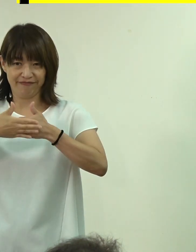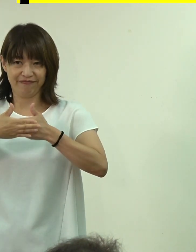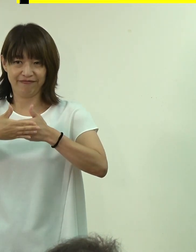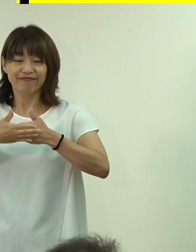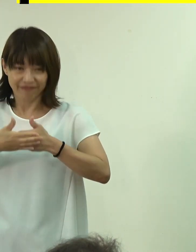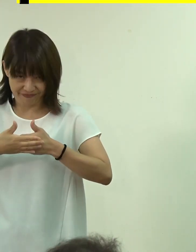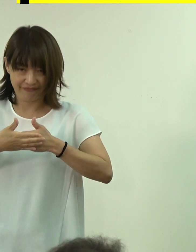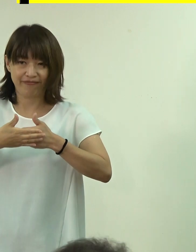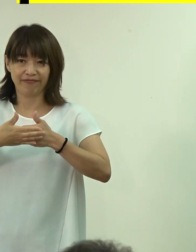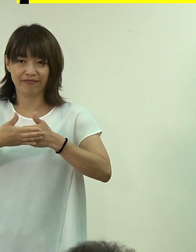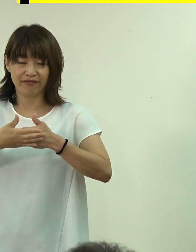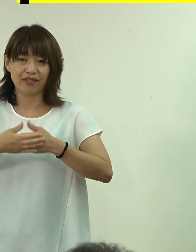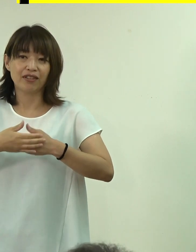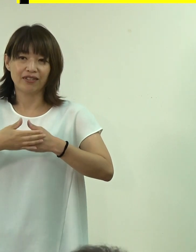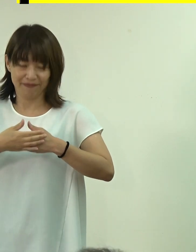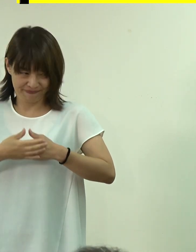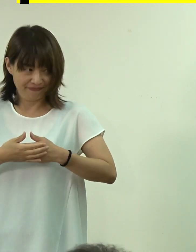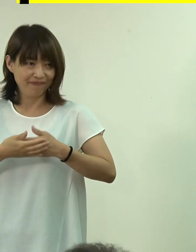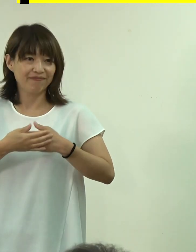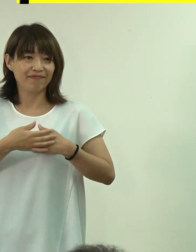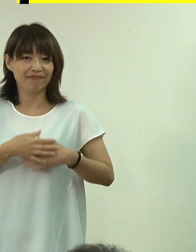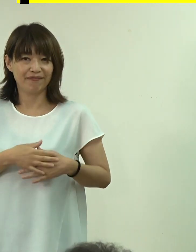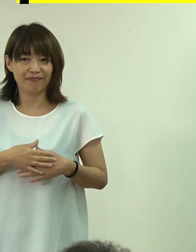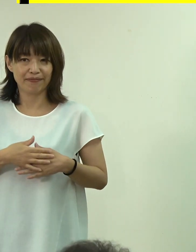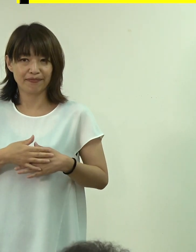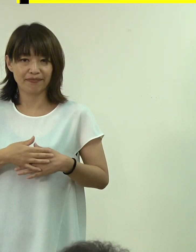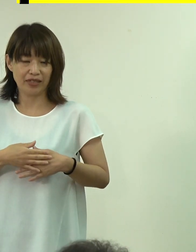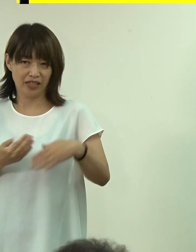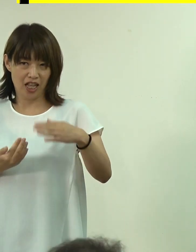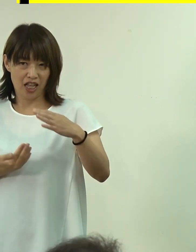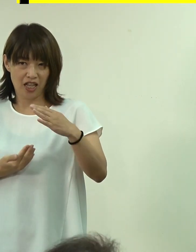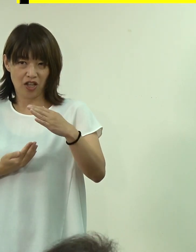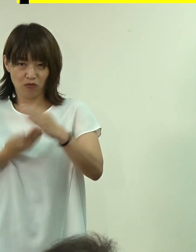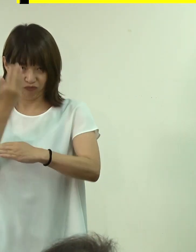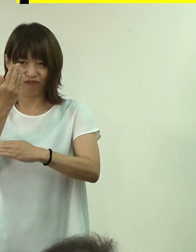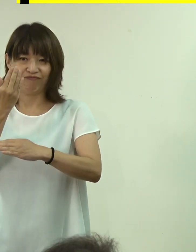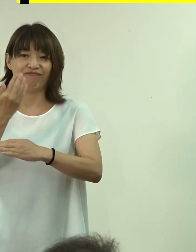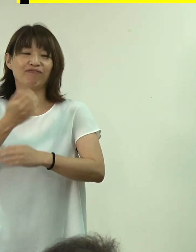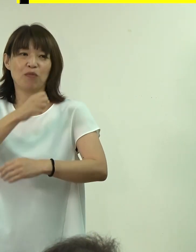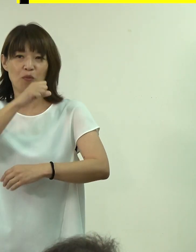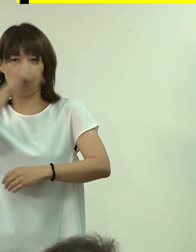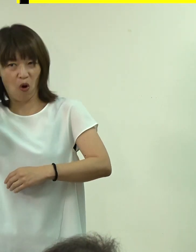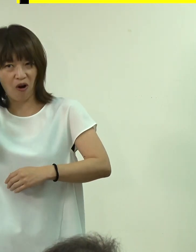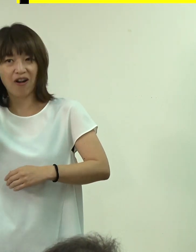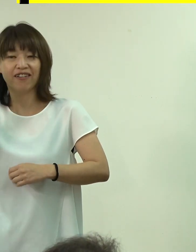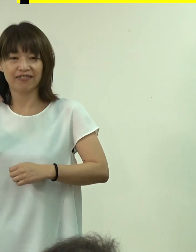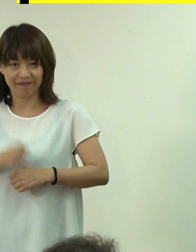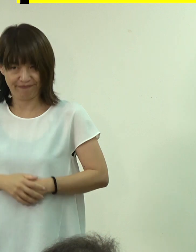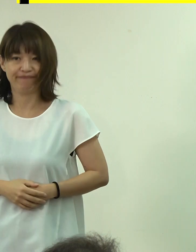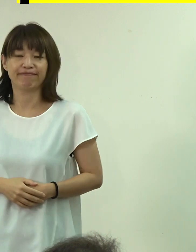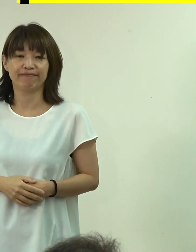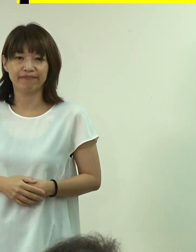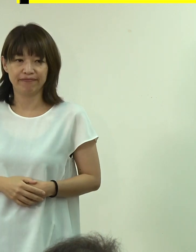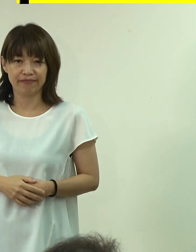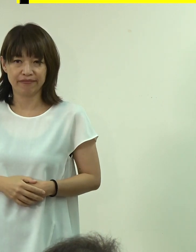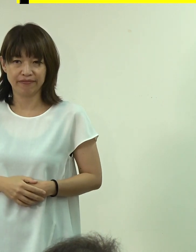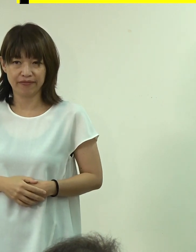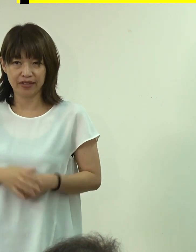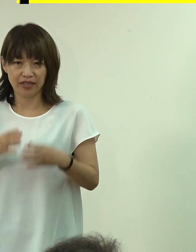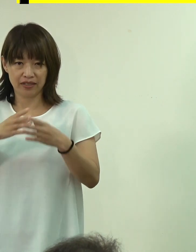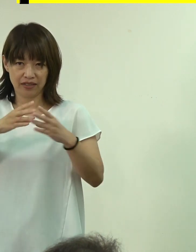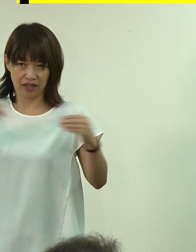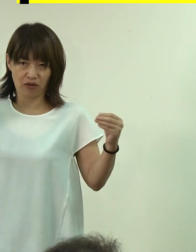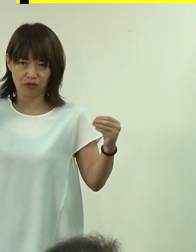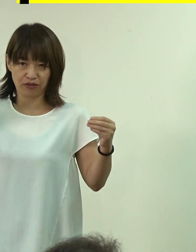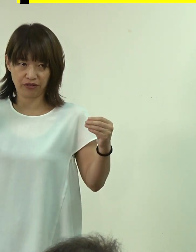をこうやって当選することができました生6